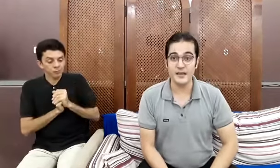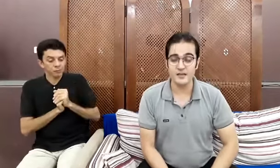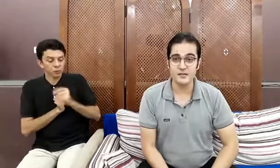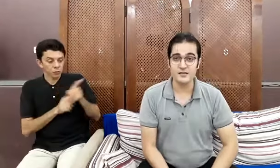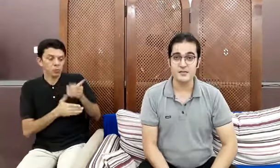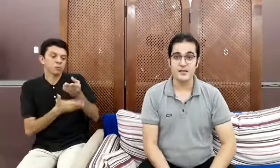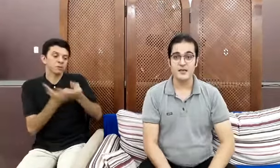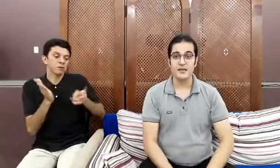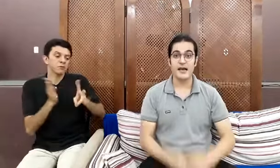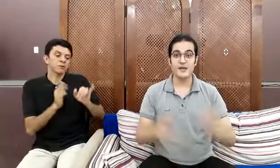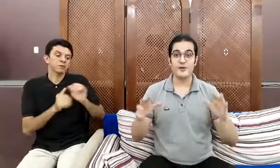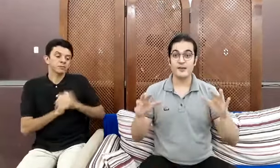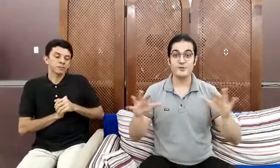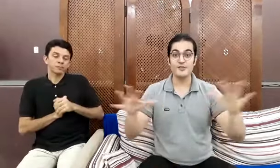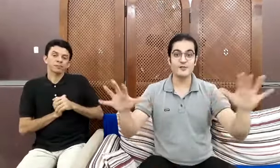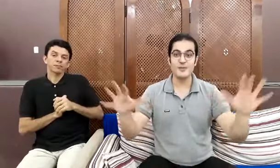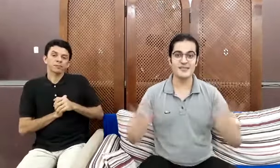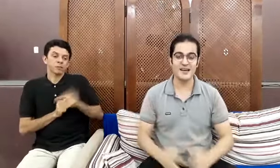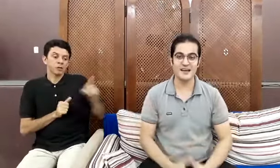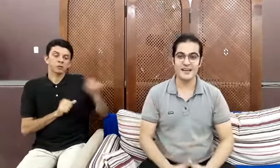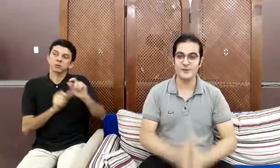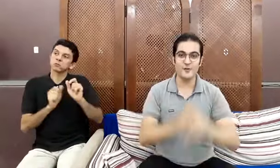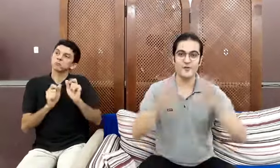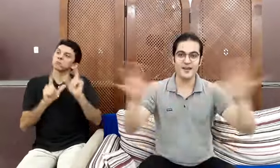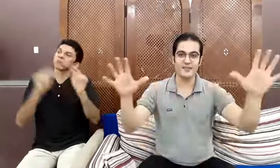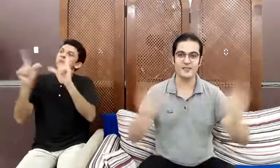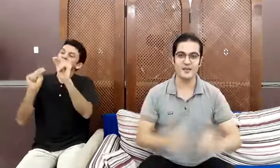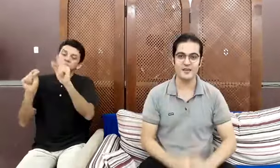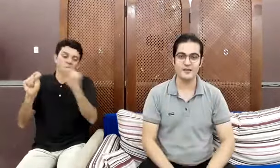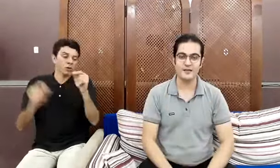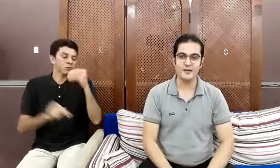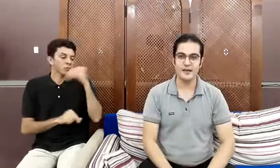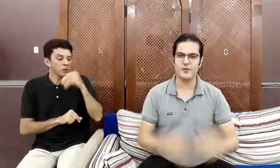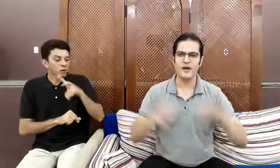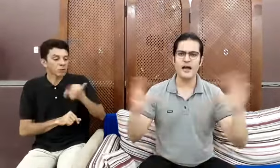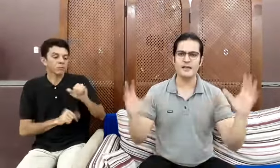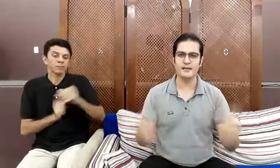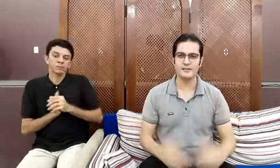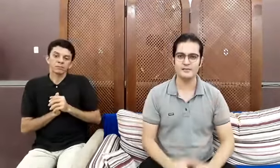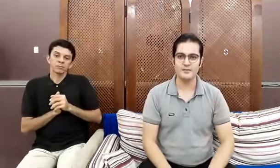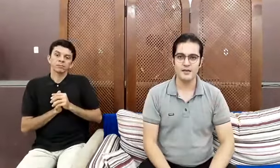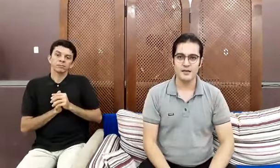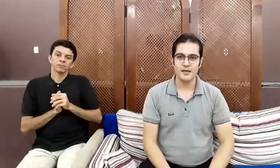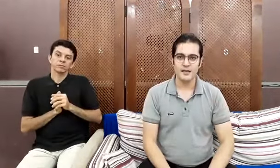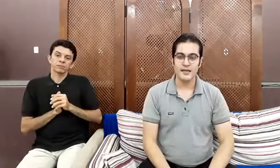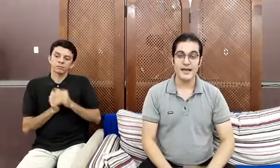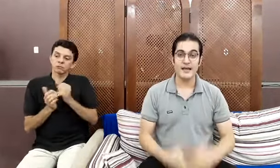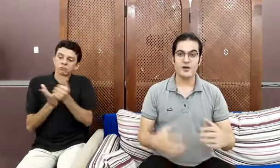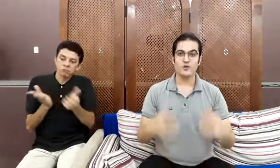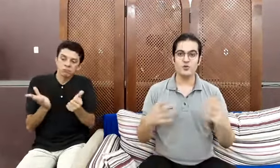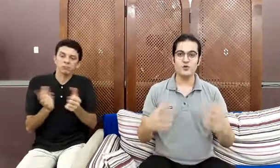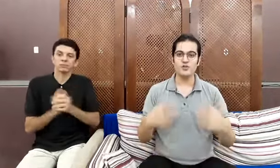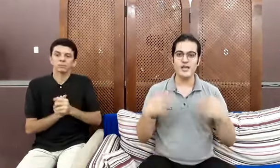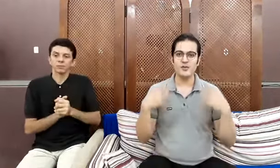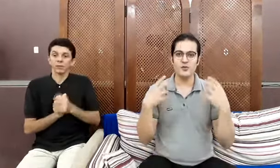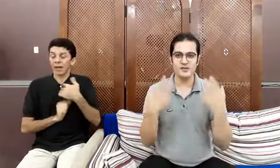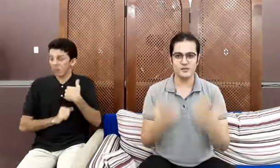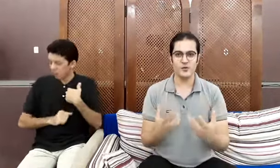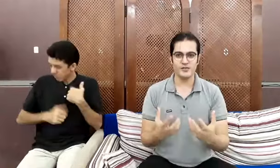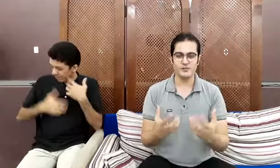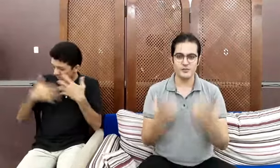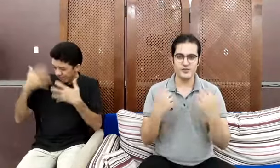perder elas. E aí, elas vão se dispersar, elas vão enfraquecer, elas vão cair. E aí, na hora que eu estou angustiado